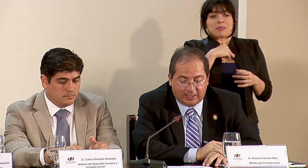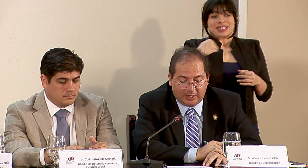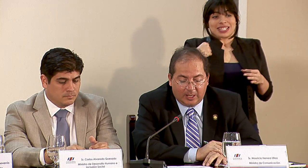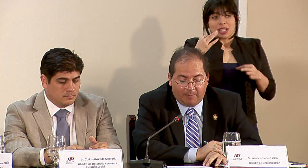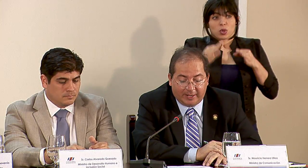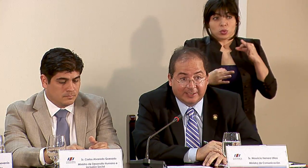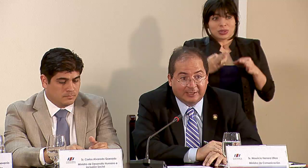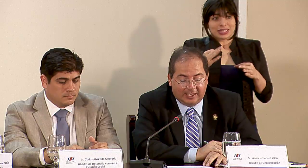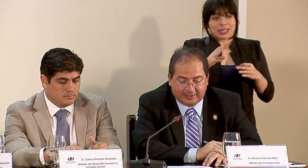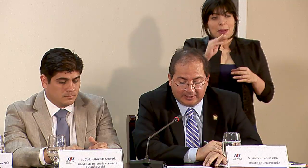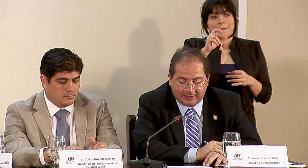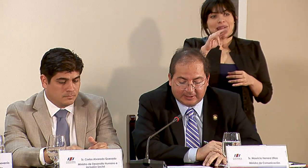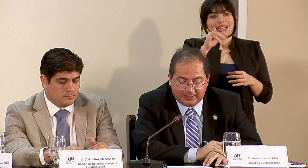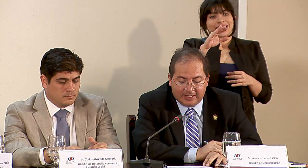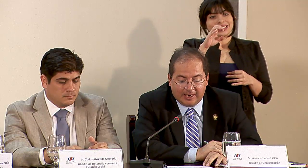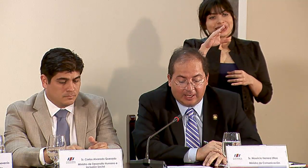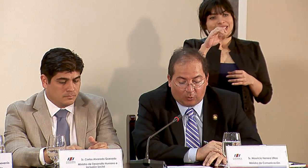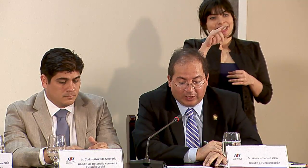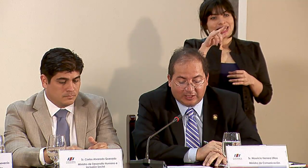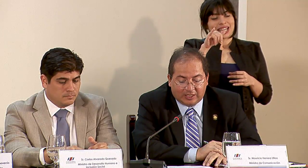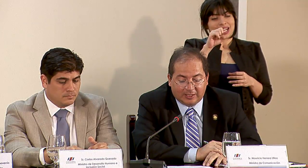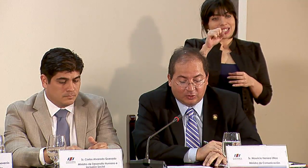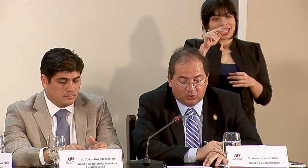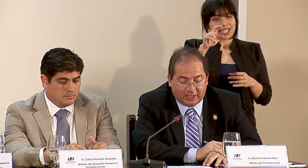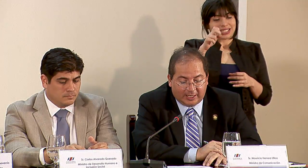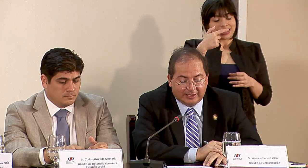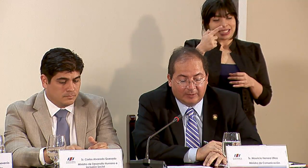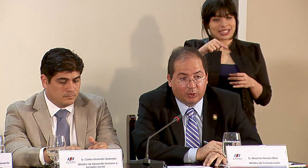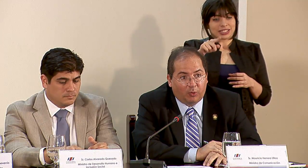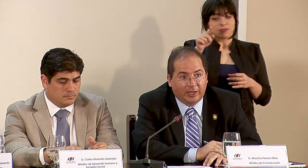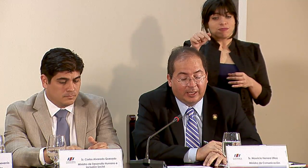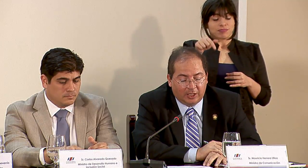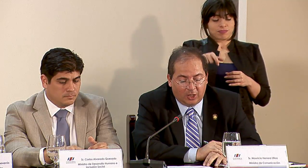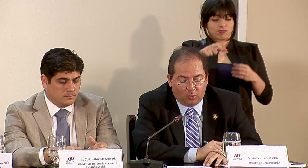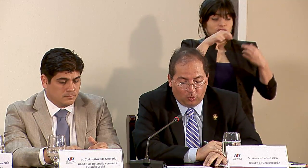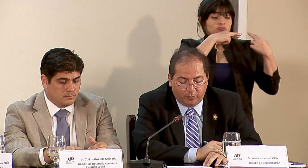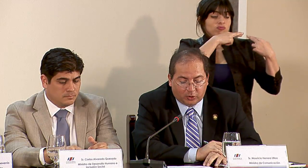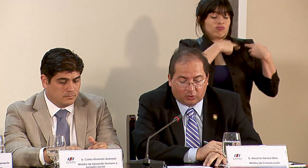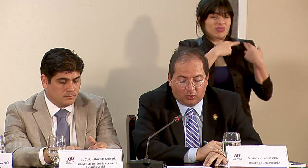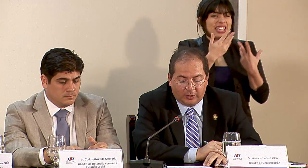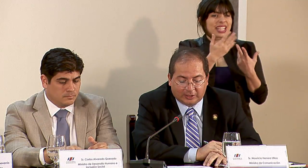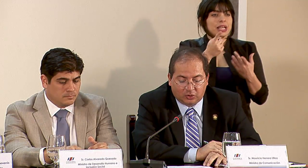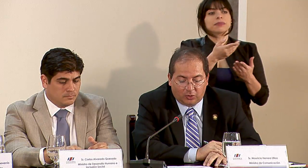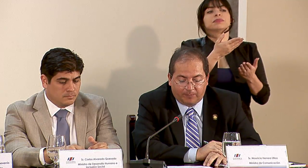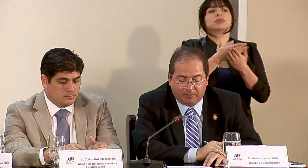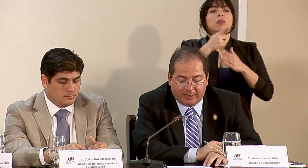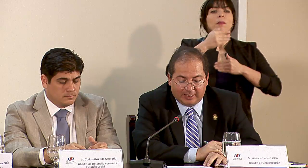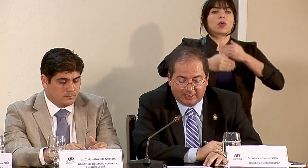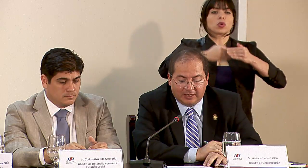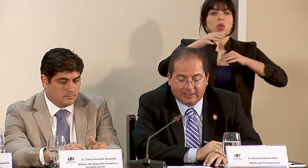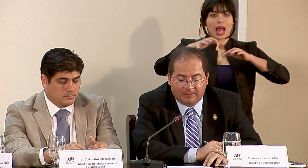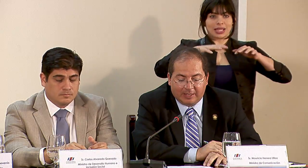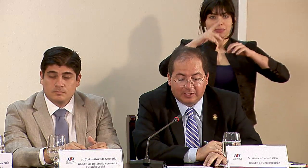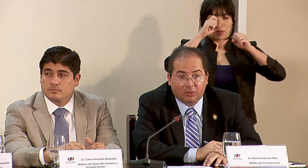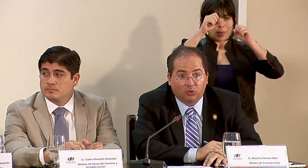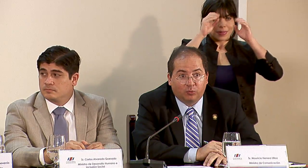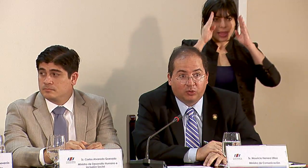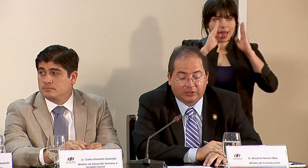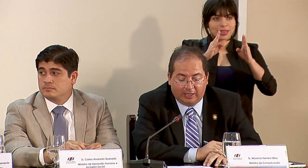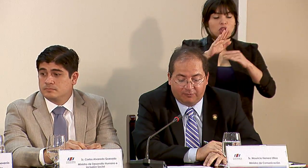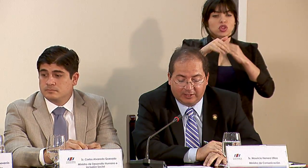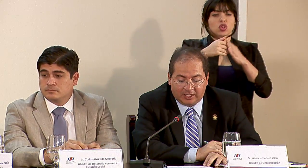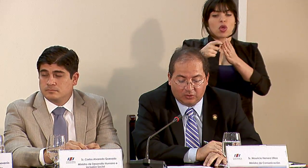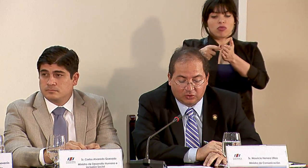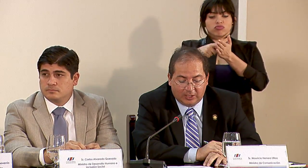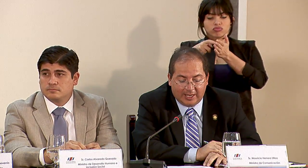Justicia, María Cecilia Sánchez, la cual tendrá entre sus tareas el proponer un protocolo de acción para atender las demandas de los